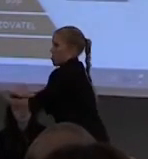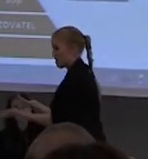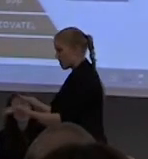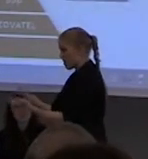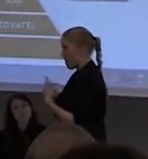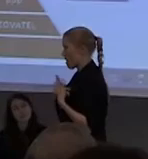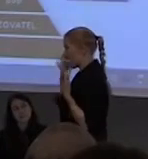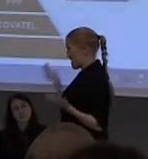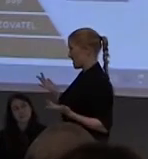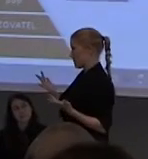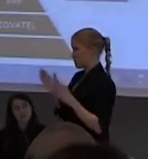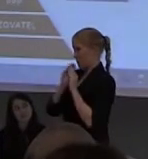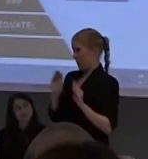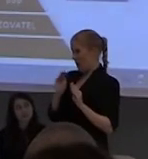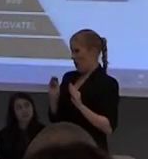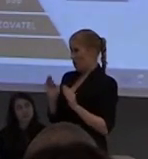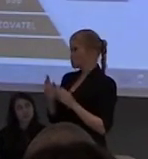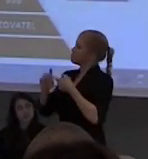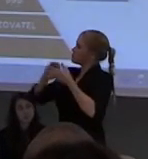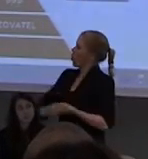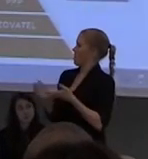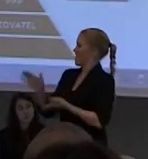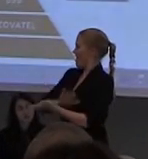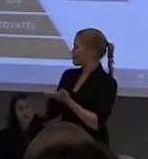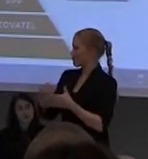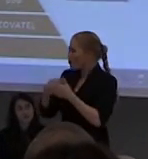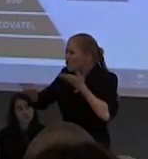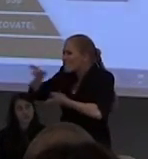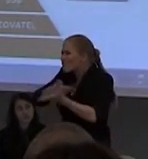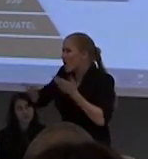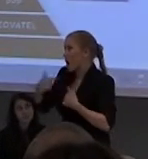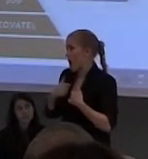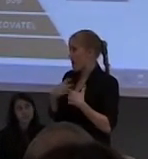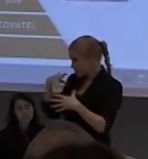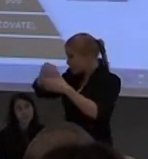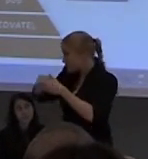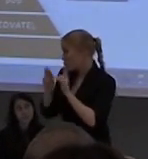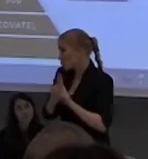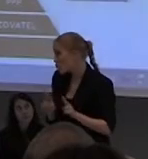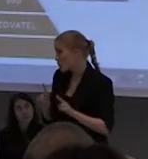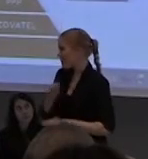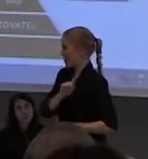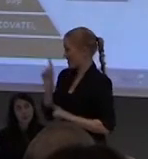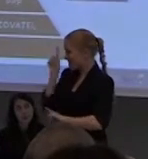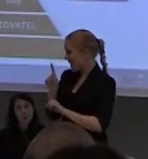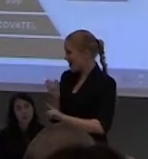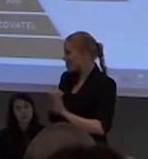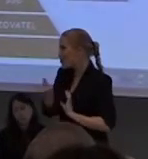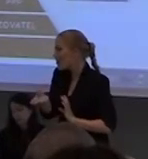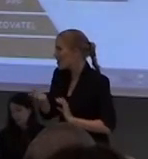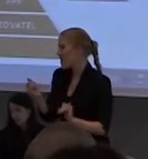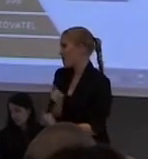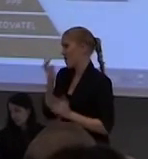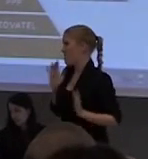jestli mě ve sborovně berou nebo ne. Protože přece jenom jsem tam nakrátko, hodně se nás mění a já vlastně taky nevím, jestli budu ještě příští